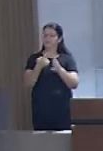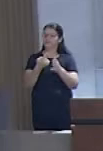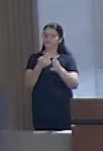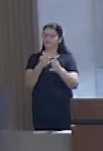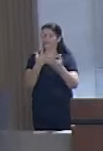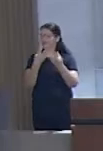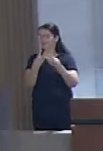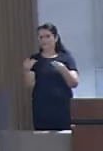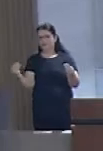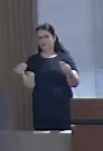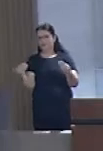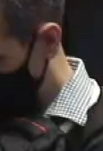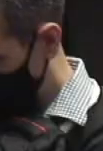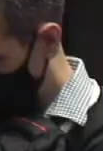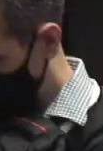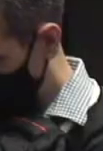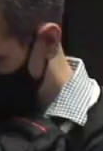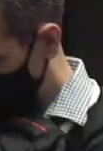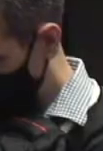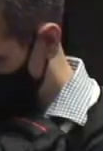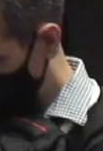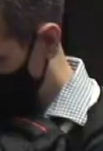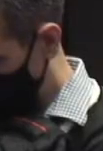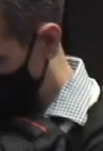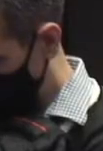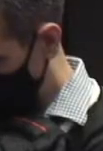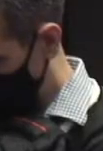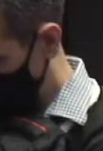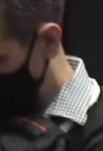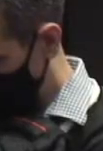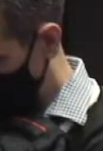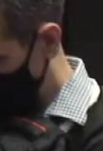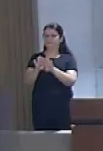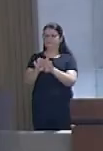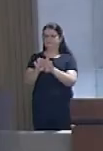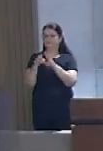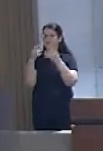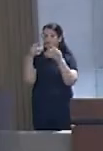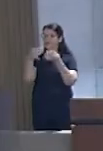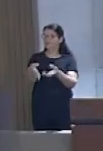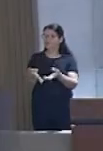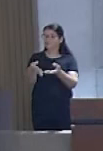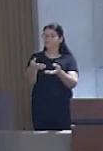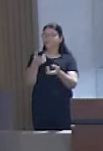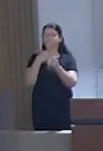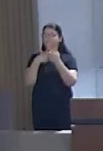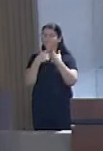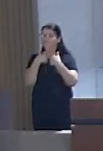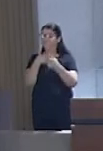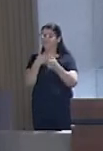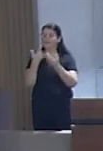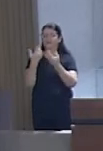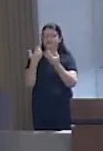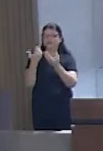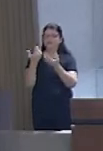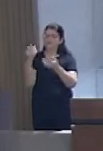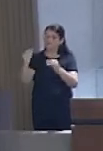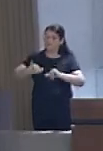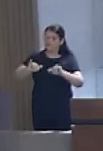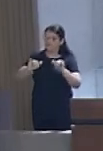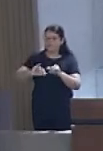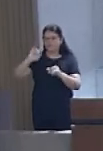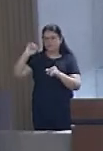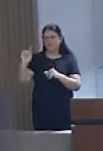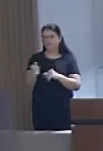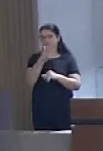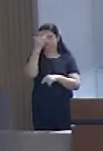morrer a Previdência Social, fechar as portas e deixar à mercê milhares de trabalhadores do nosso país. Então